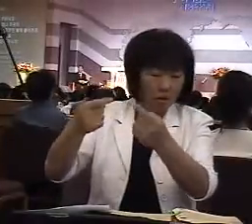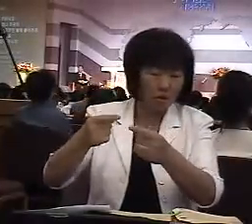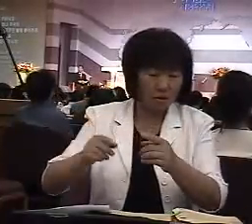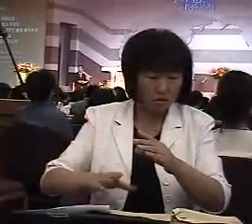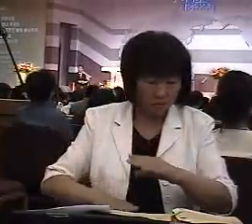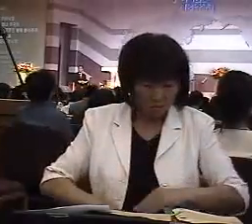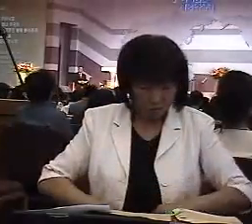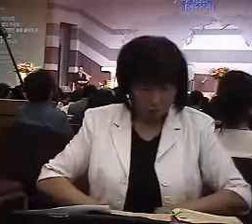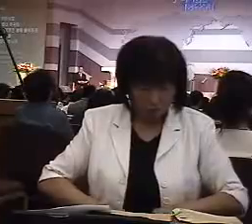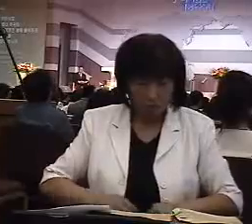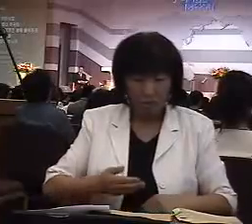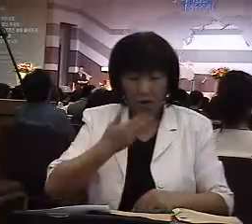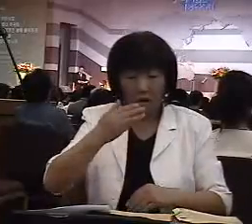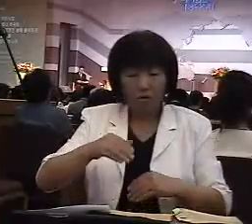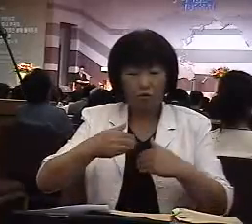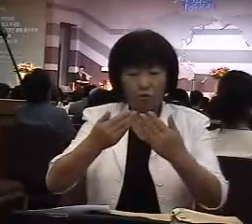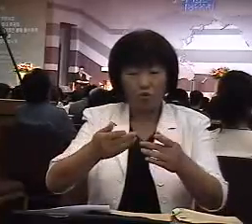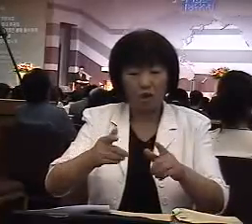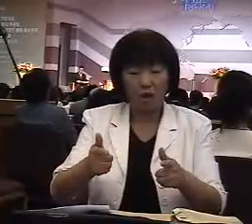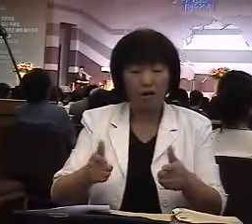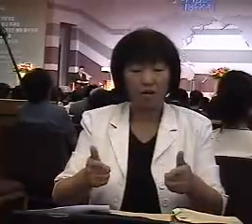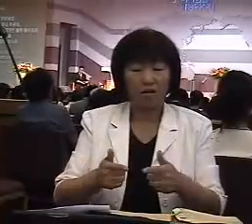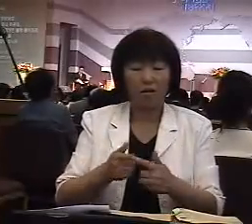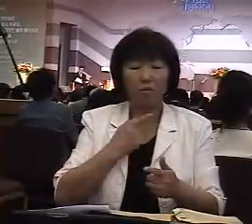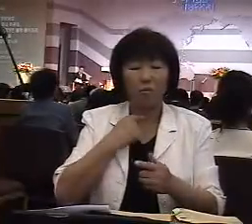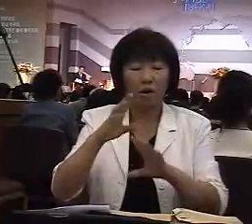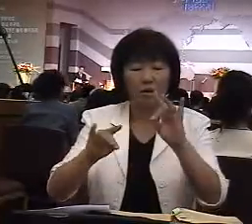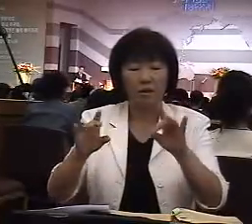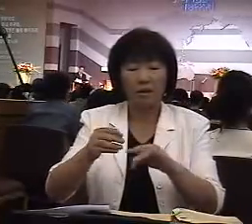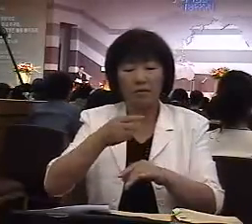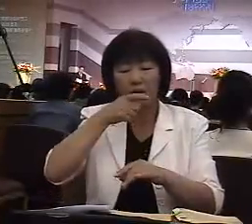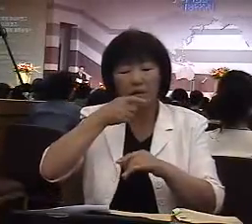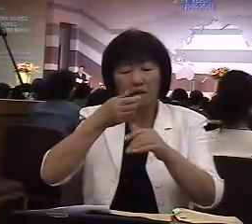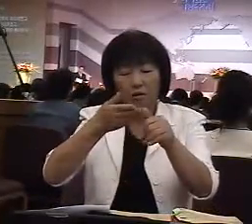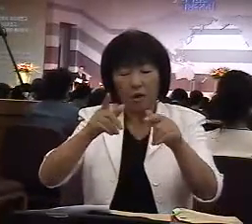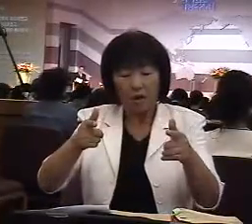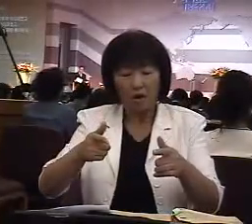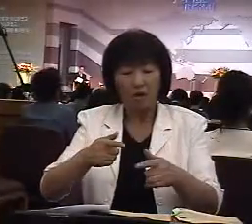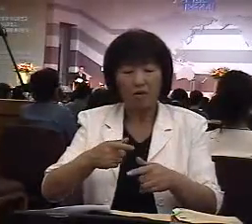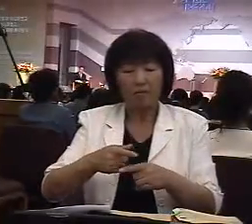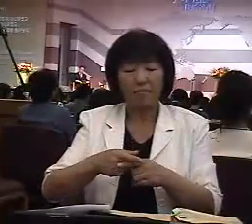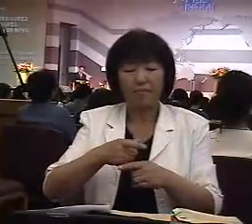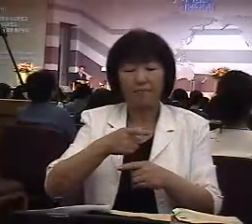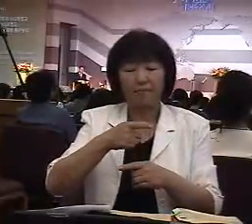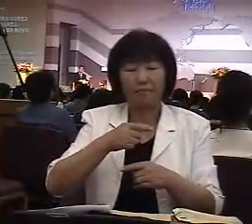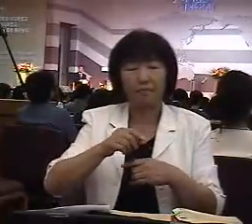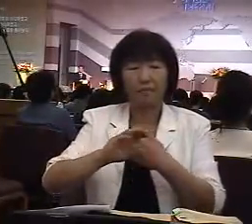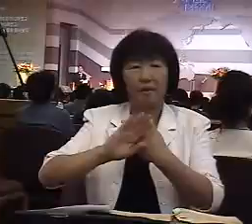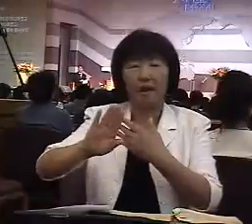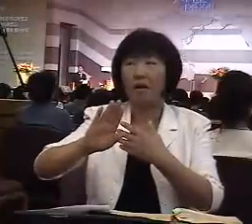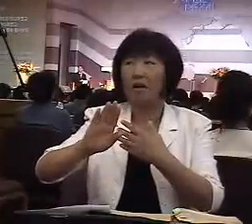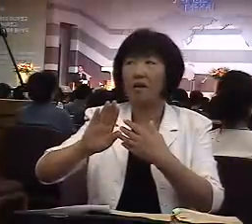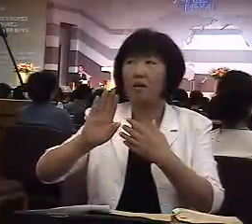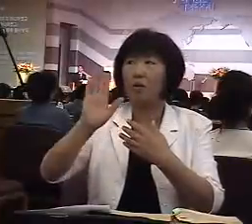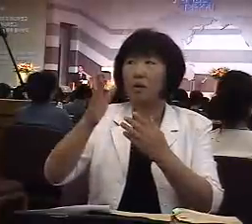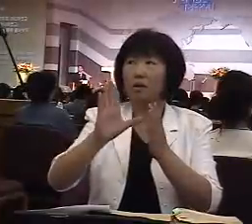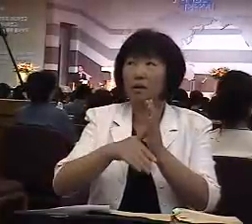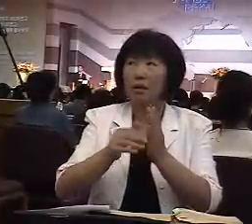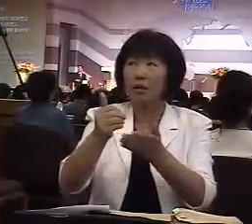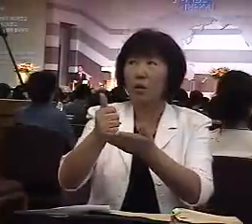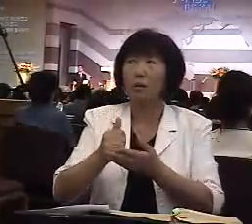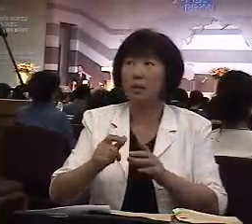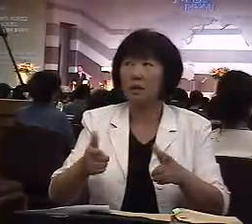때에 너희가 먹을 것을 주지 아니하였고 목마를 때에 마시게 하지 아니하였고 나그네 되었을 때에